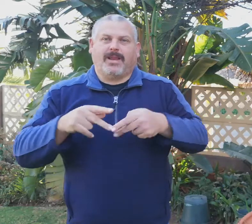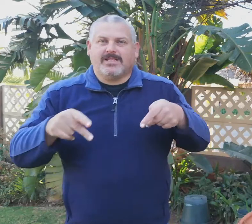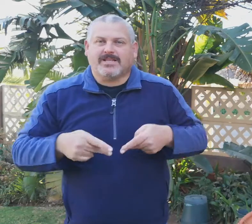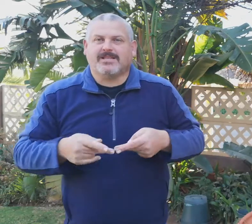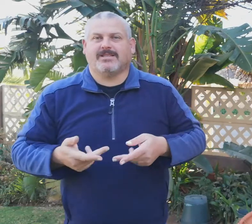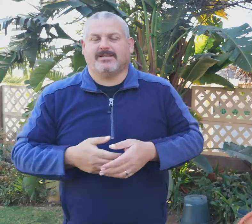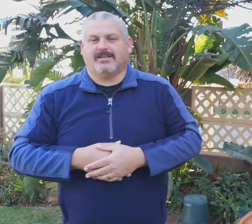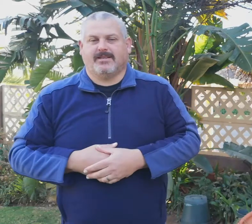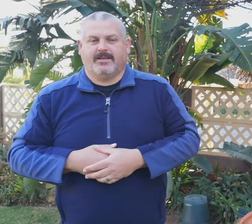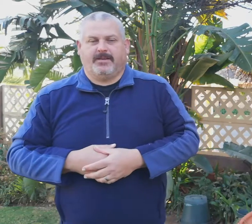Places.